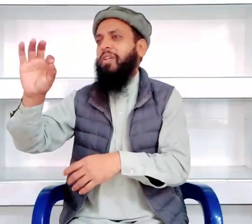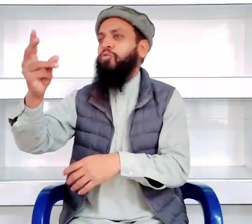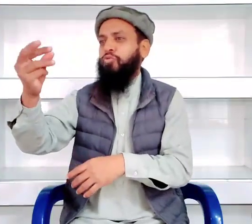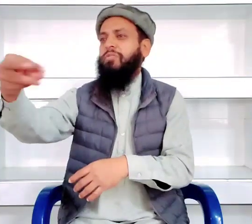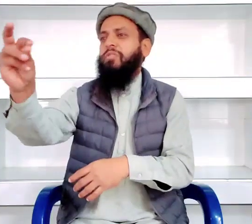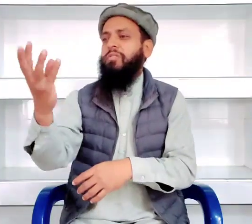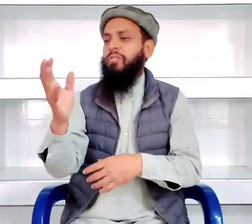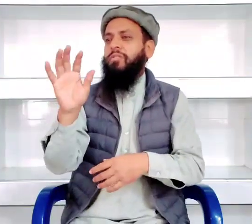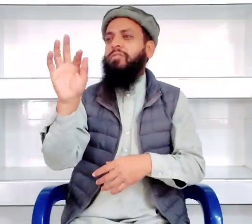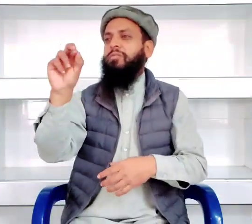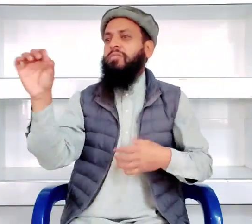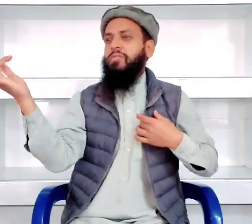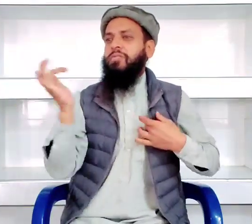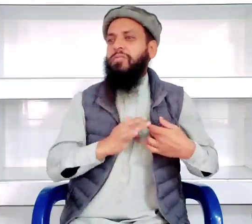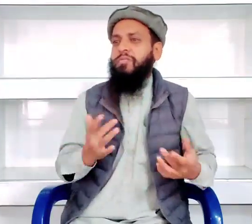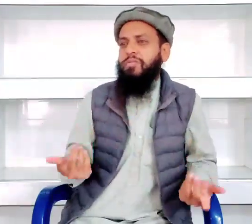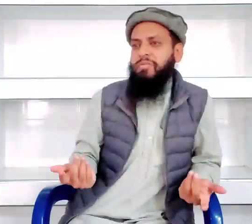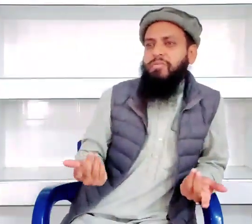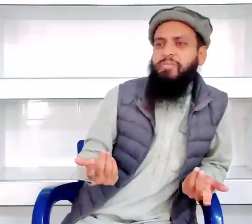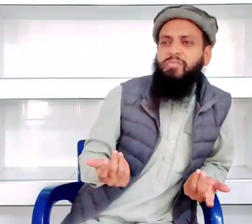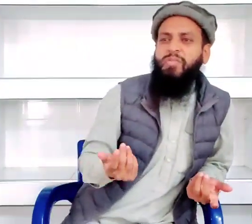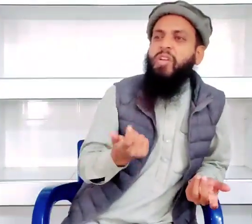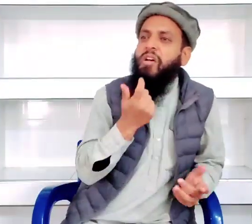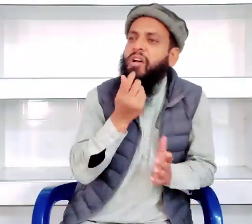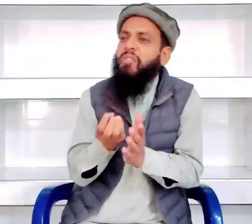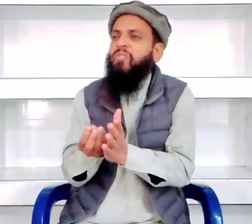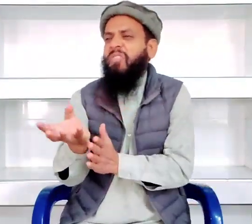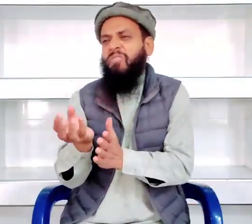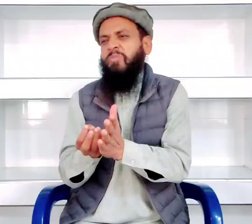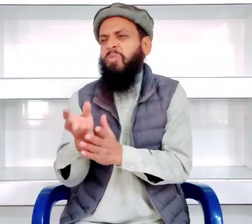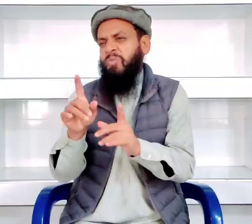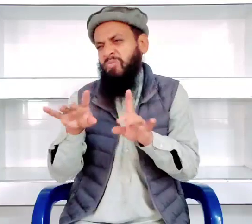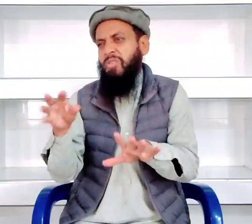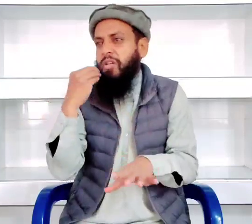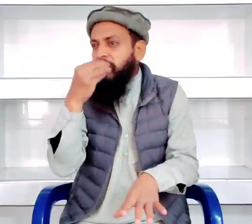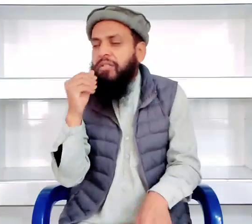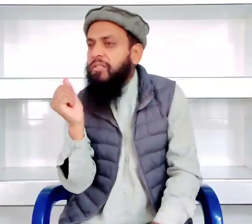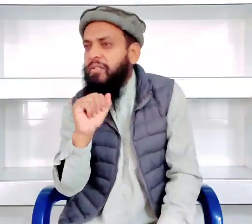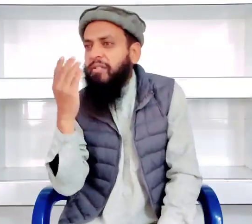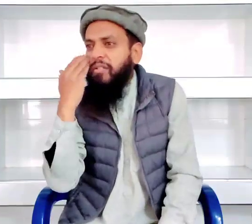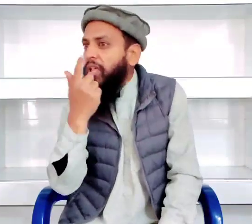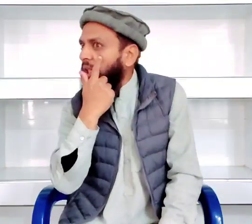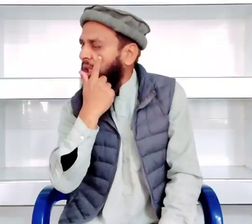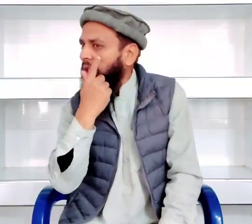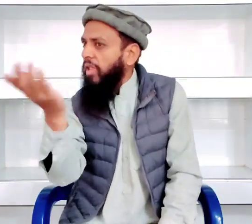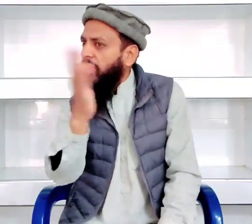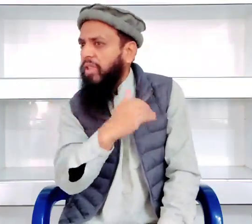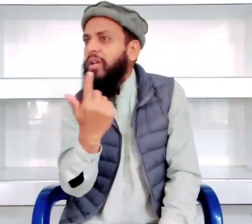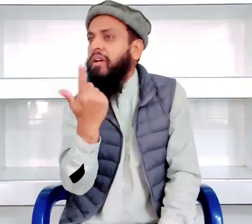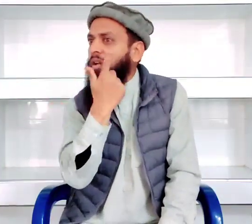ہے دوسری وجہ ہے یہ حرام ہوں دی کہ نبی کریم صلی اللہ علیہ وسلم نے رسول پر